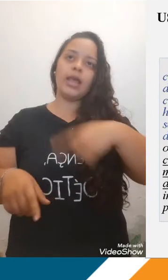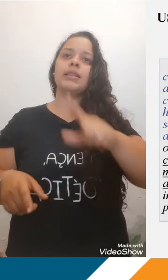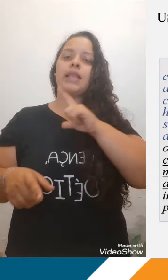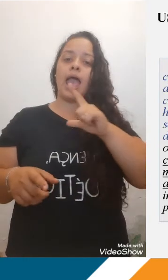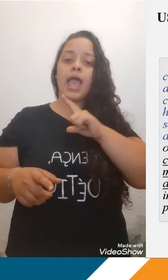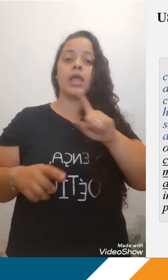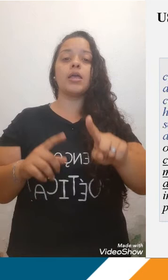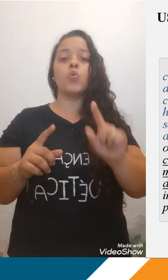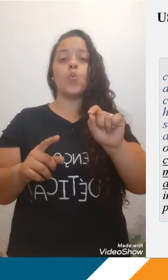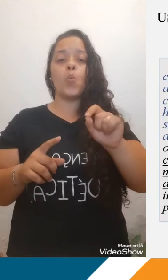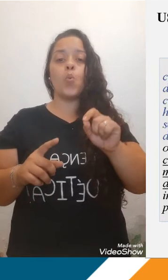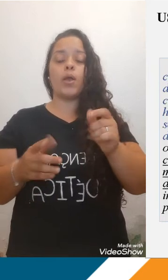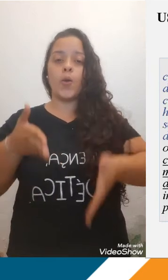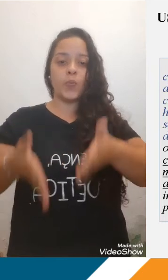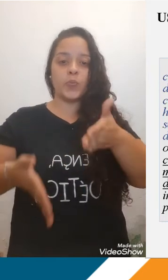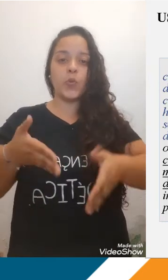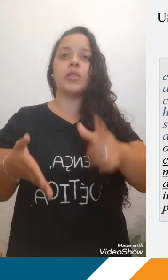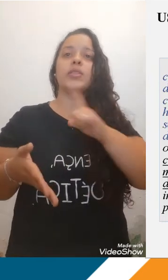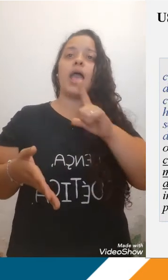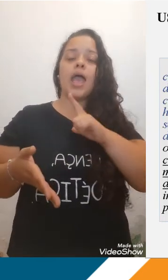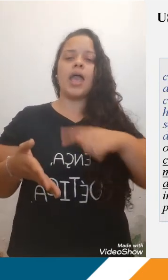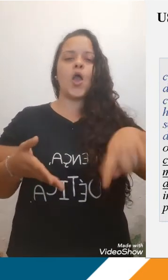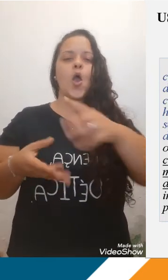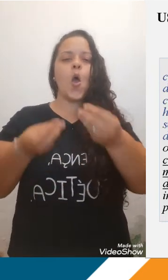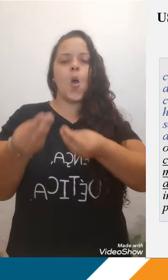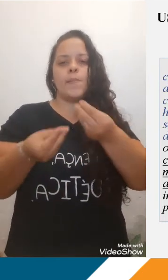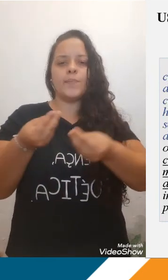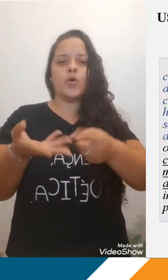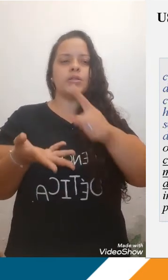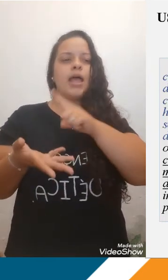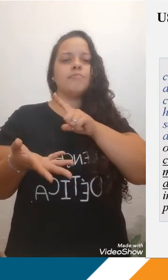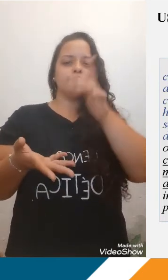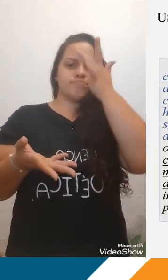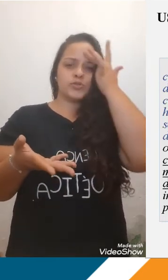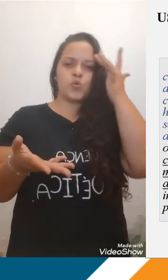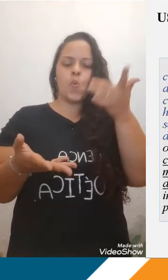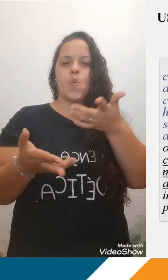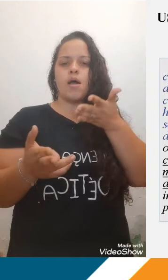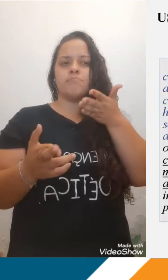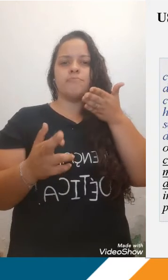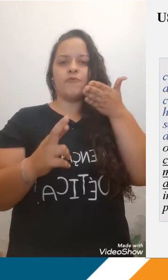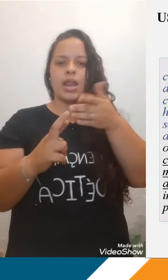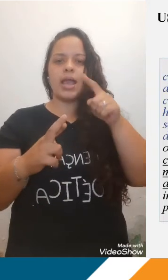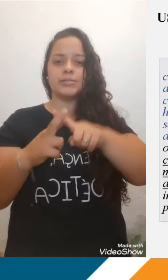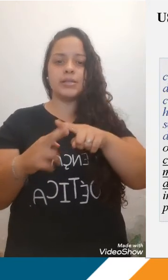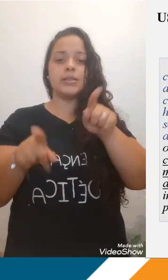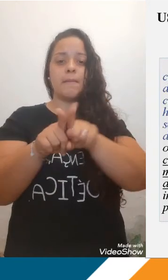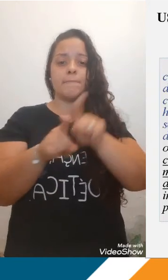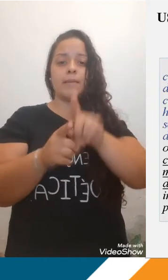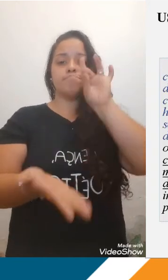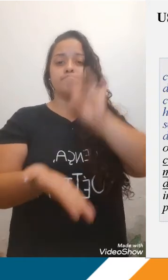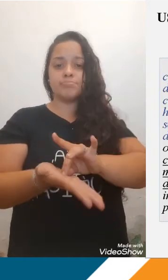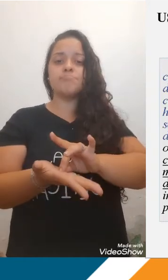corpos sob controle, são explorados por um sistema distópico dominado pela tecnologia. Embora seja uma obra ficcional,